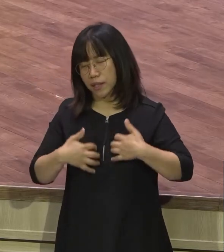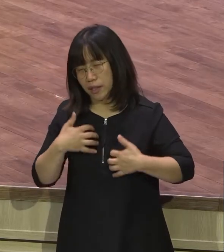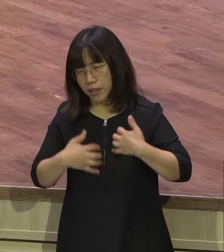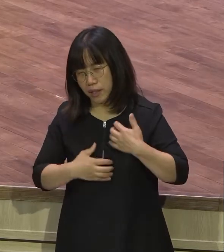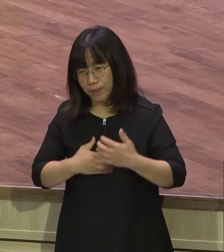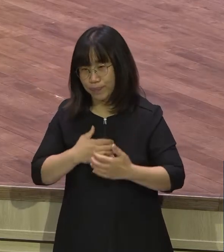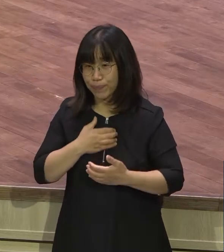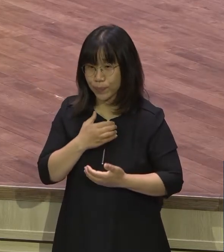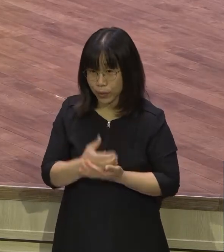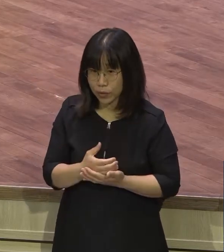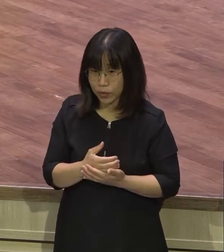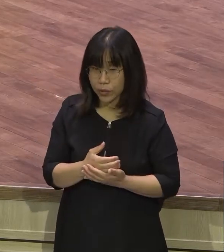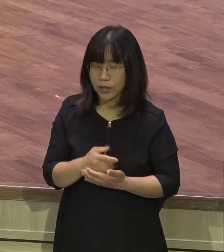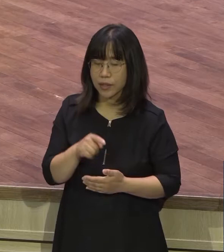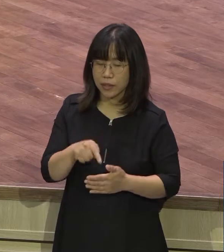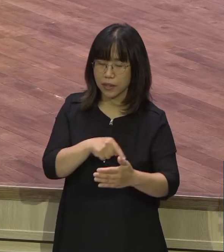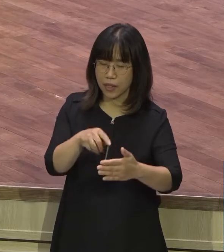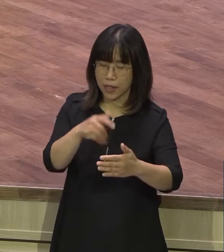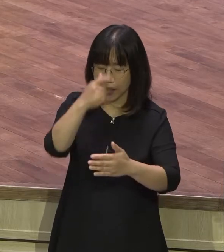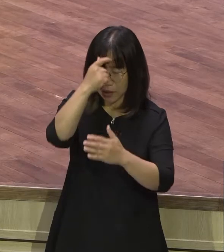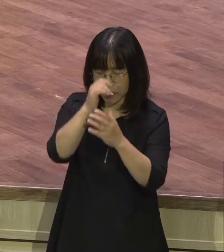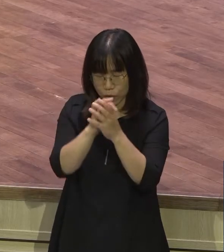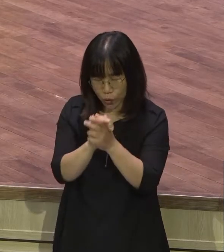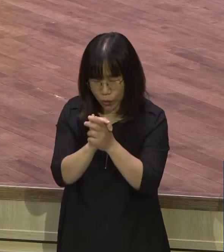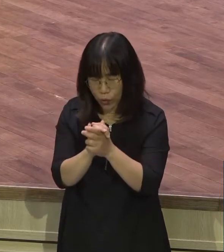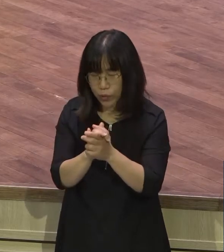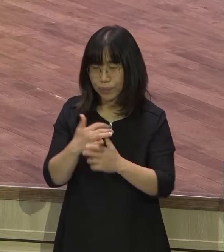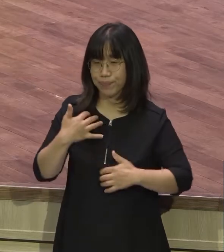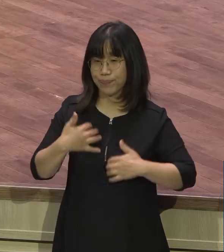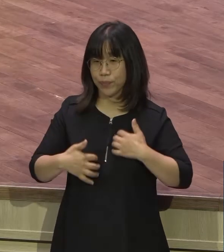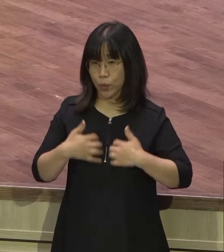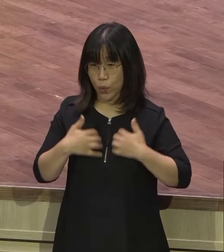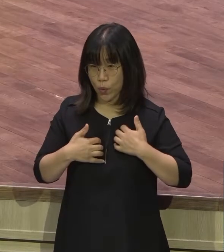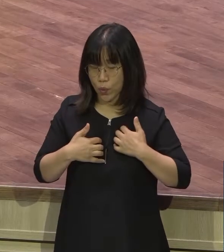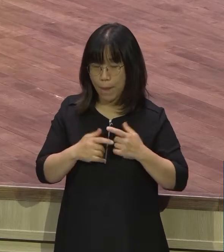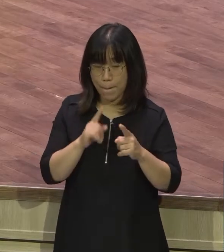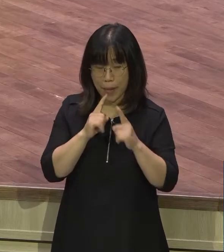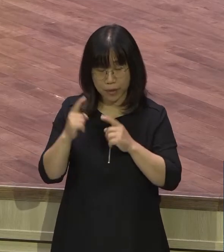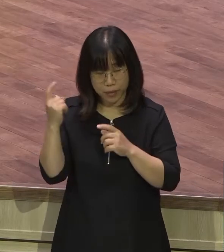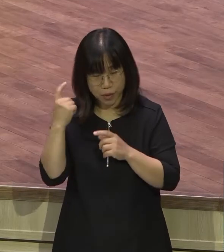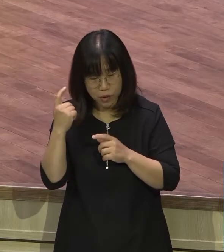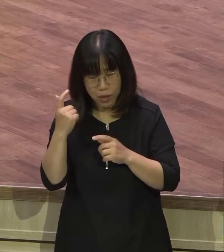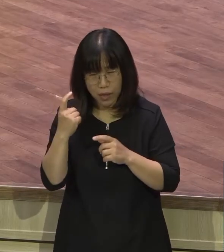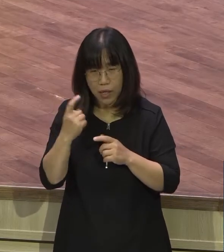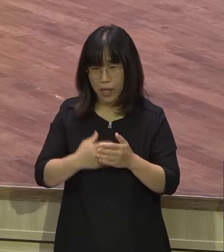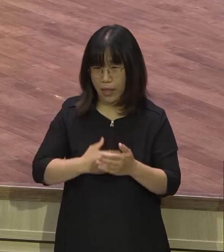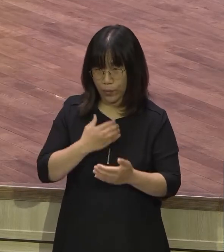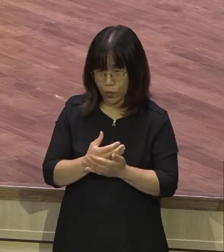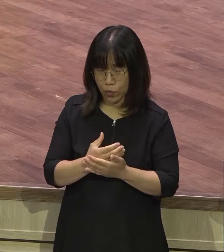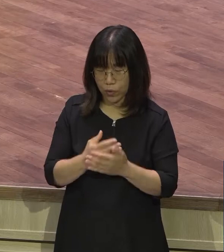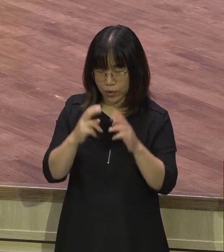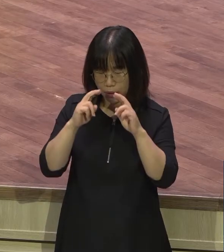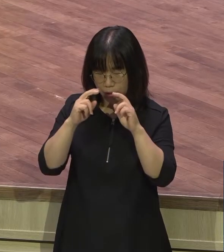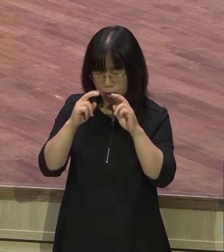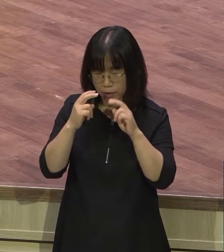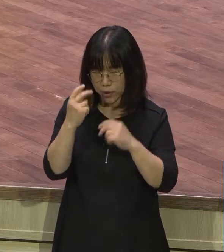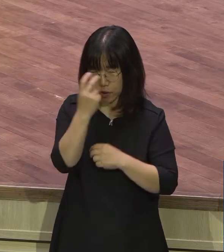속에서 기도할 때 기도 속에서 예배 드릴 때 말씀 속에 있느냐 점검이 필요해요.